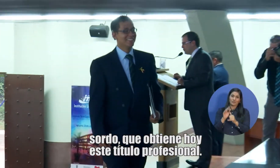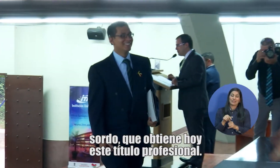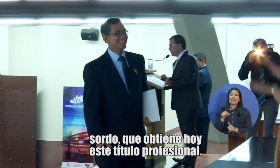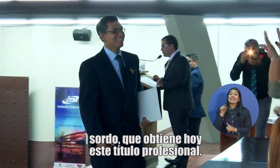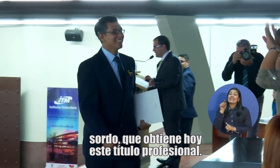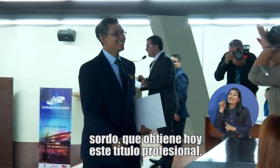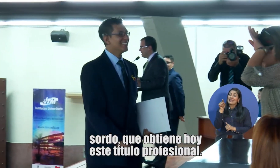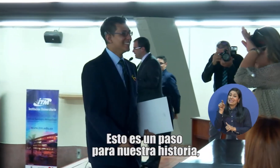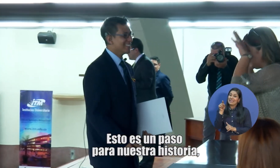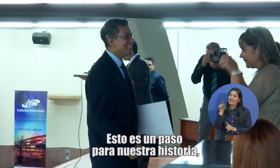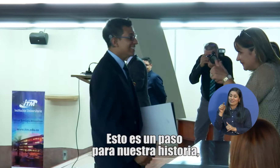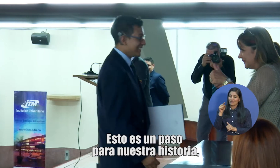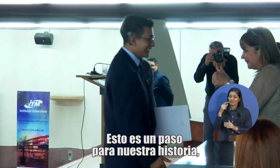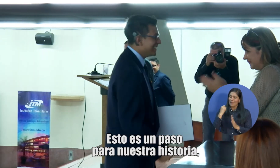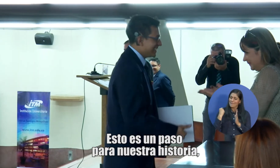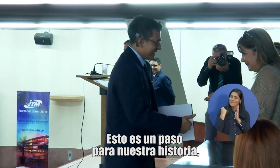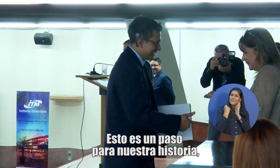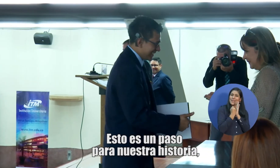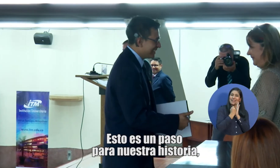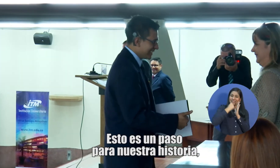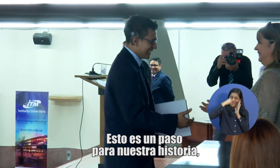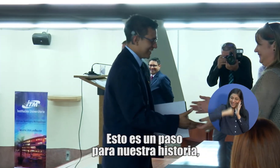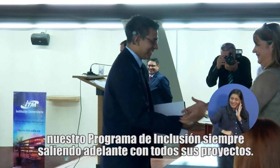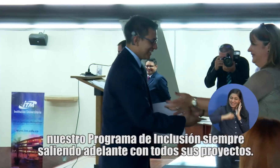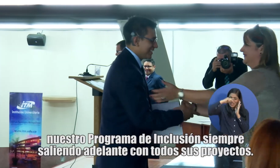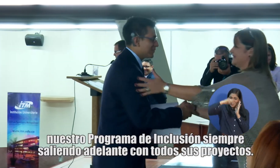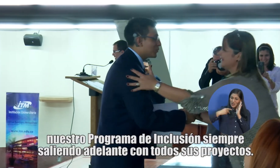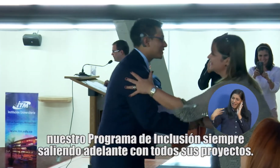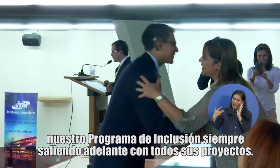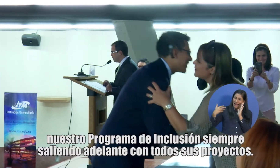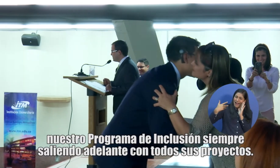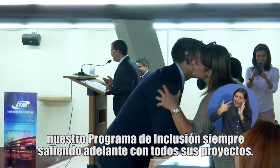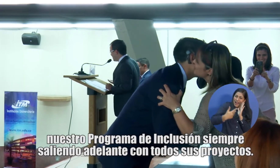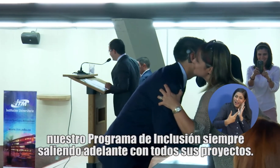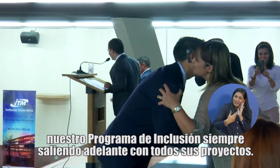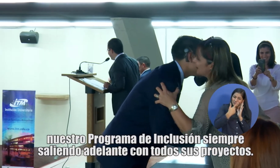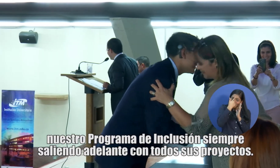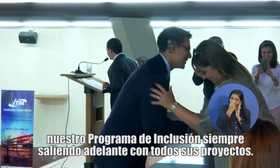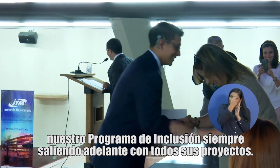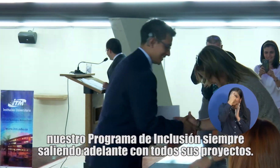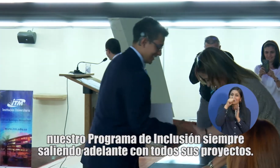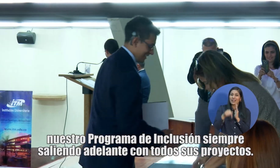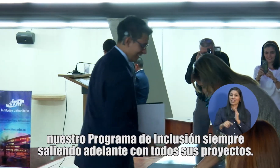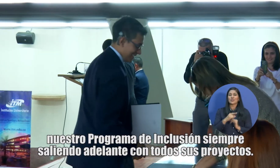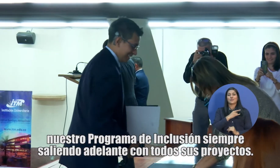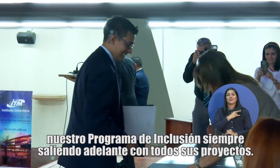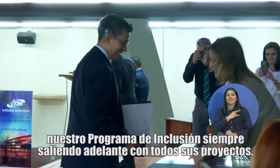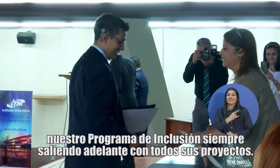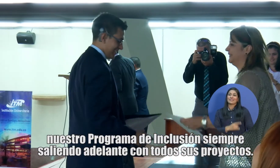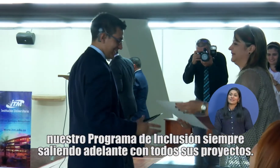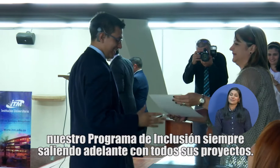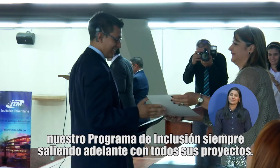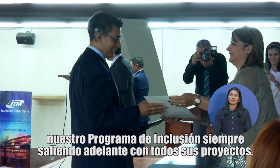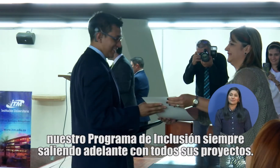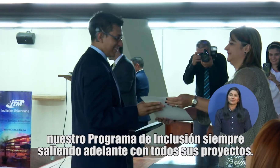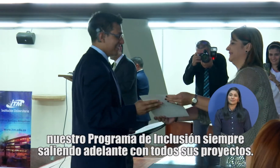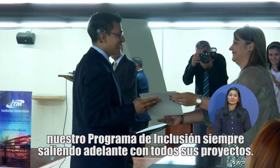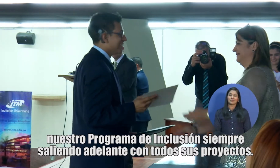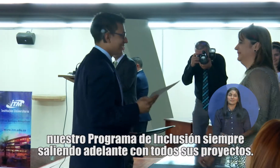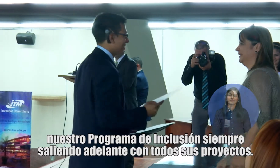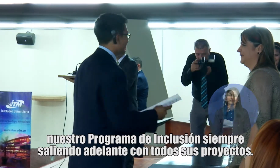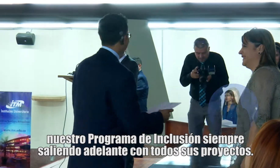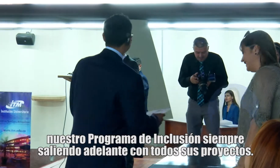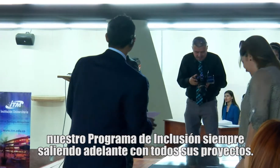este título profesional. Esto es un paso para nuestra historia, nuestro programa de inclusión, siempre saliendo adelante con todos sus proyectos.